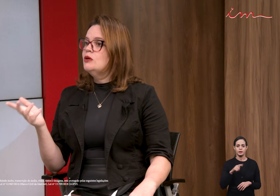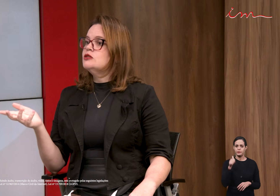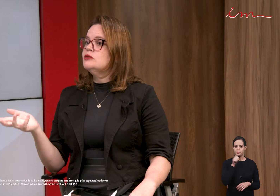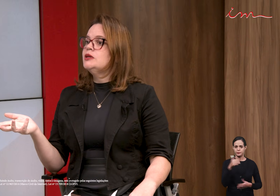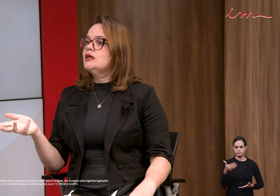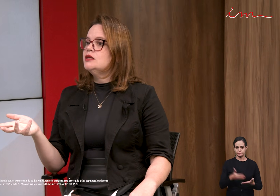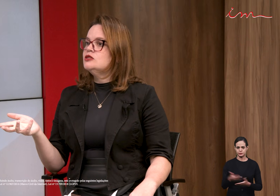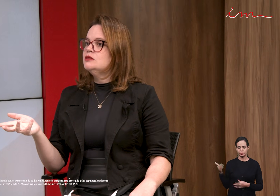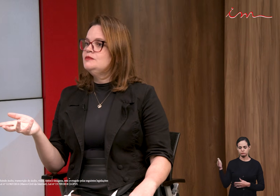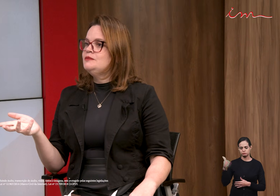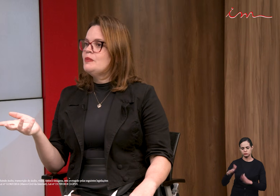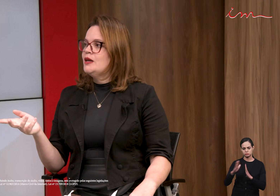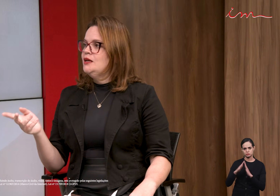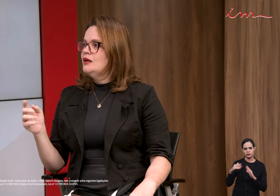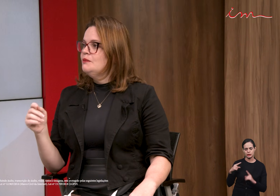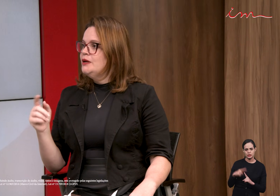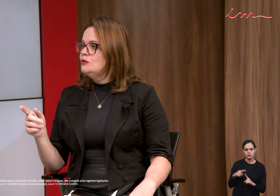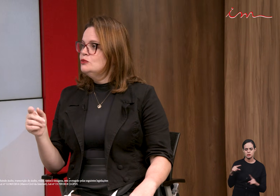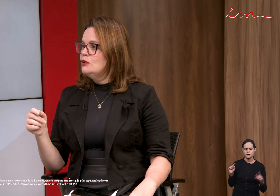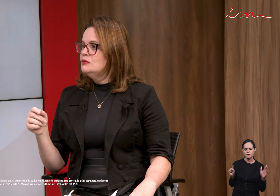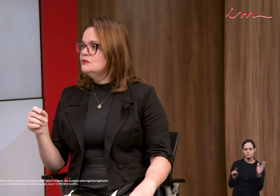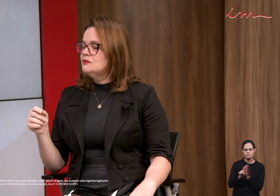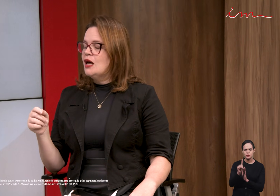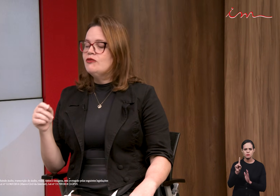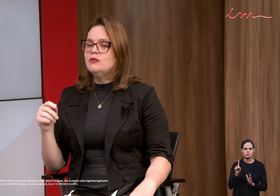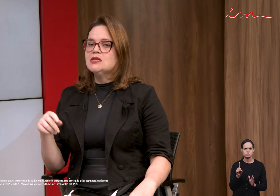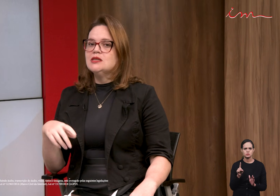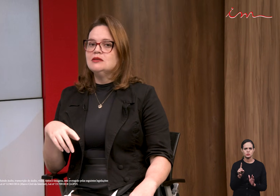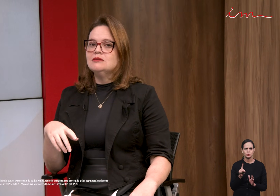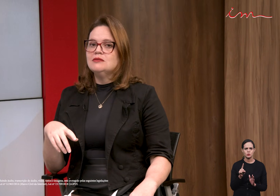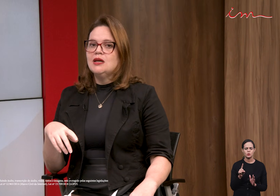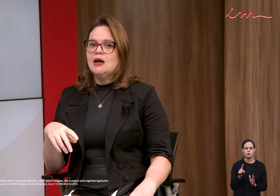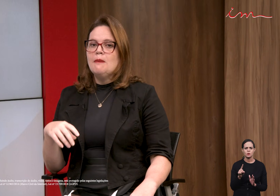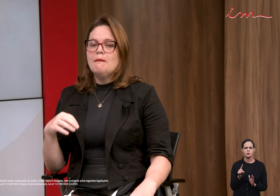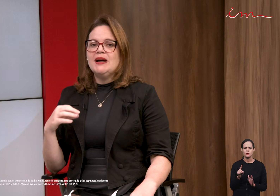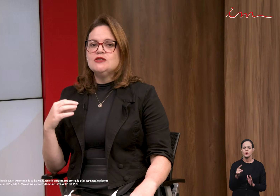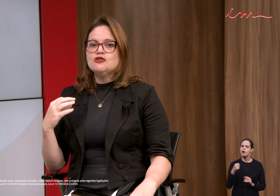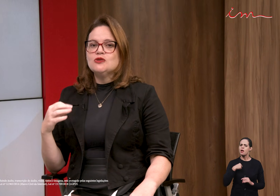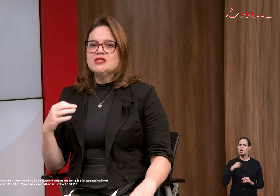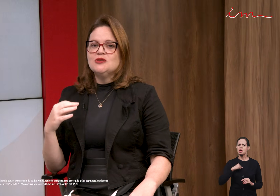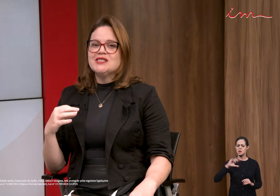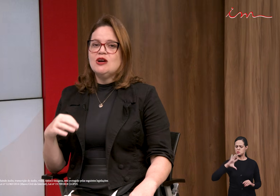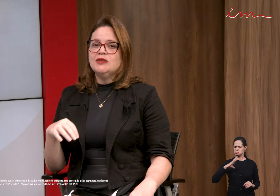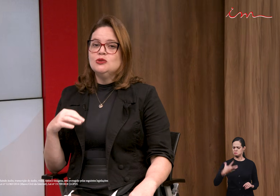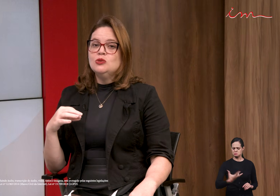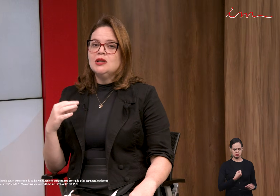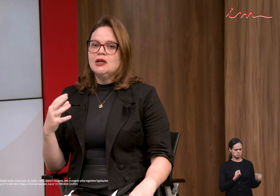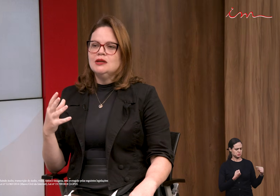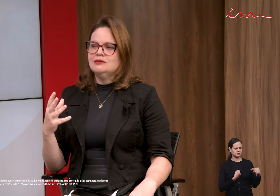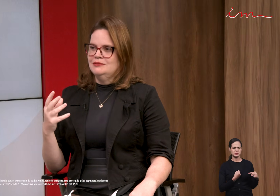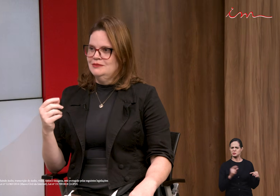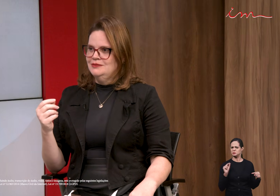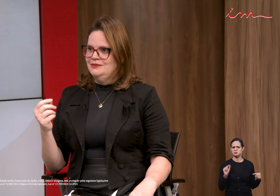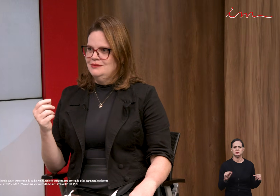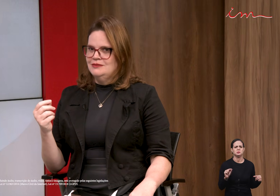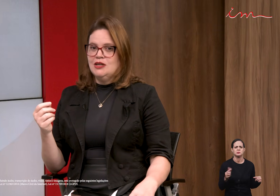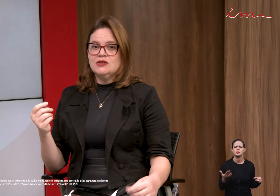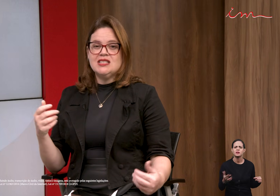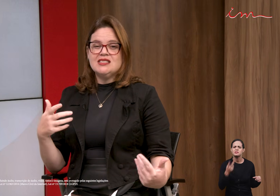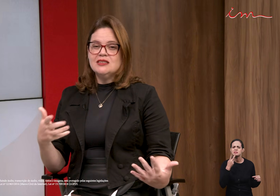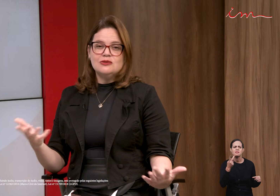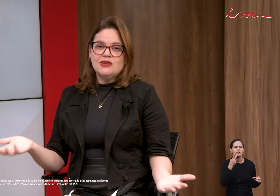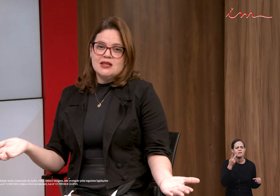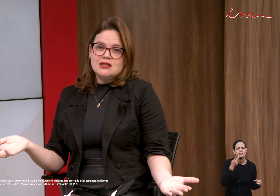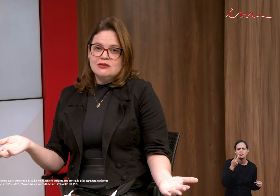uma senhora chegou na igreja e ela perguntou, ela falou bem assim, mas eu estou sendo salva do quê?